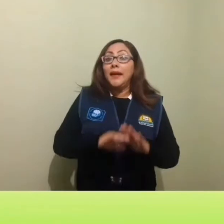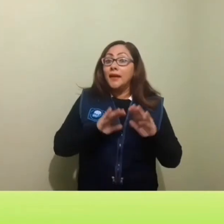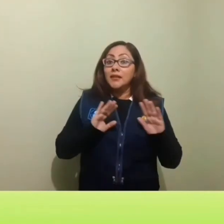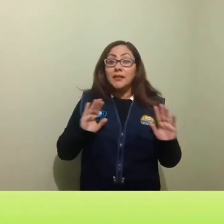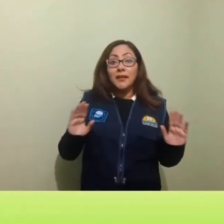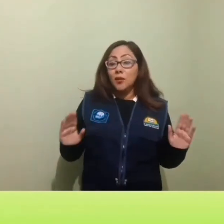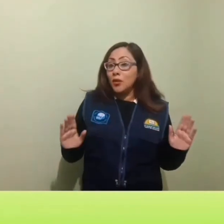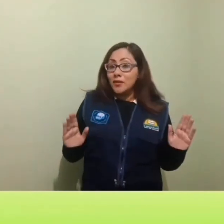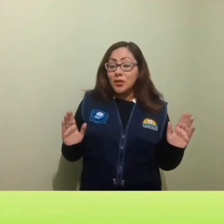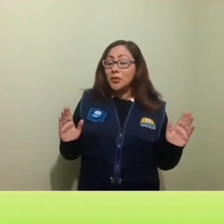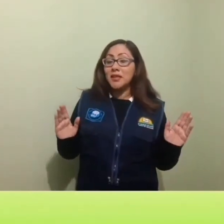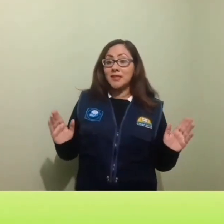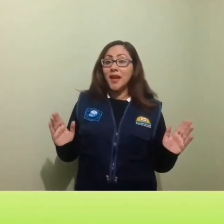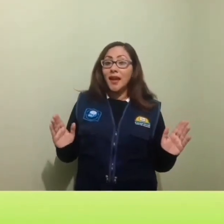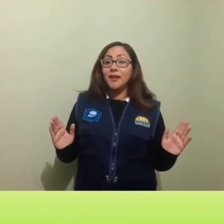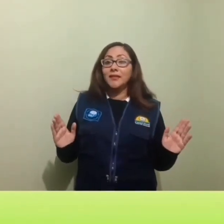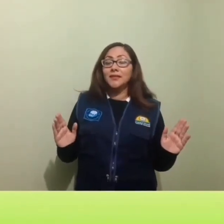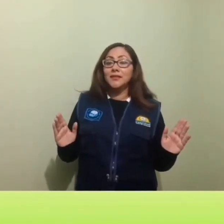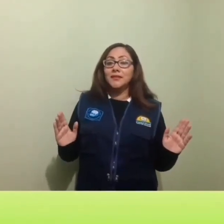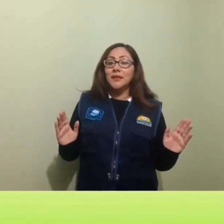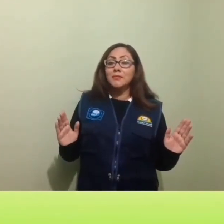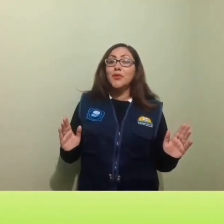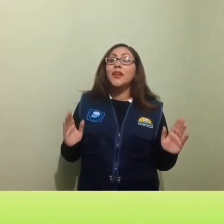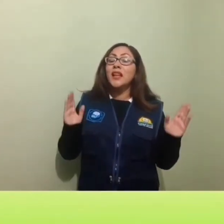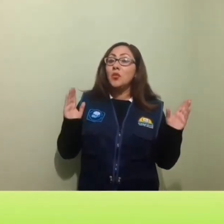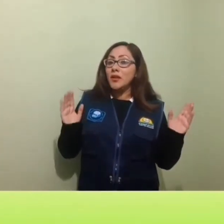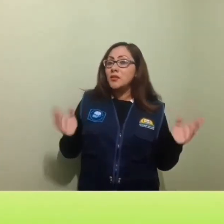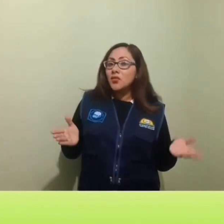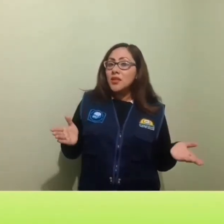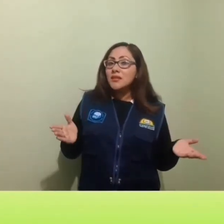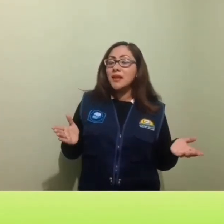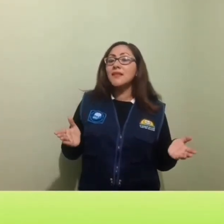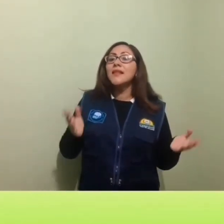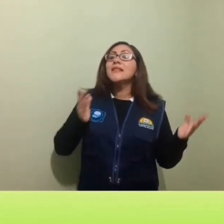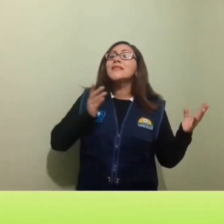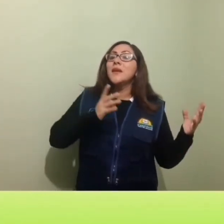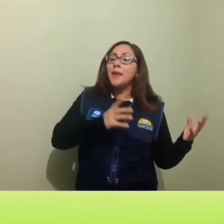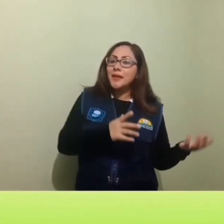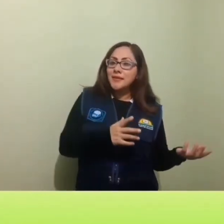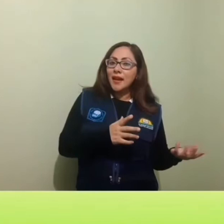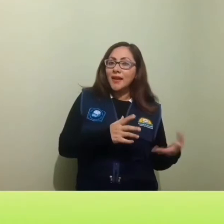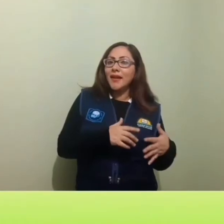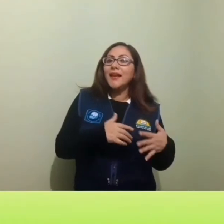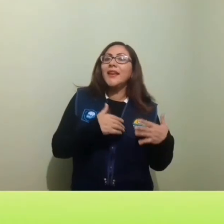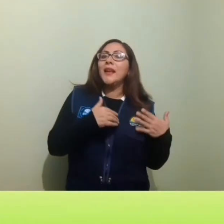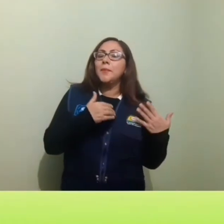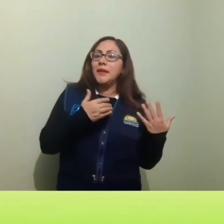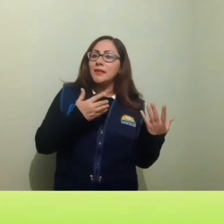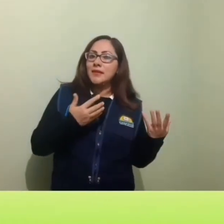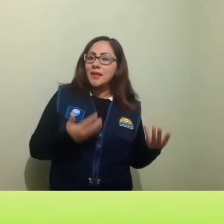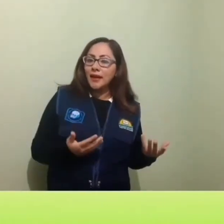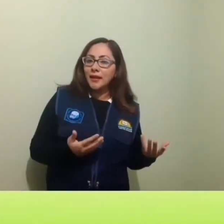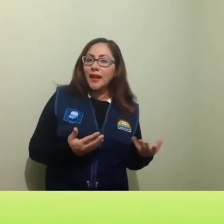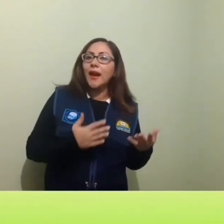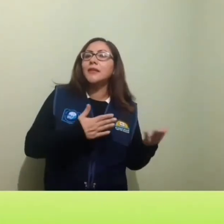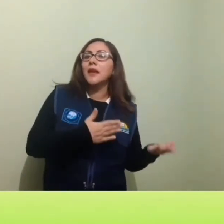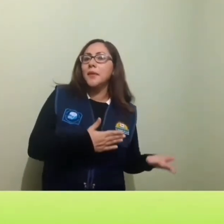la educación inicial, porque la educación inicial se basa en el aprendizaje a través